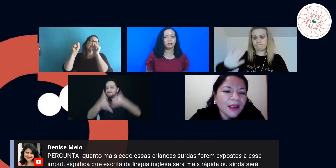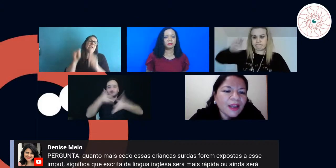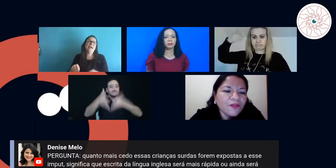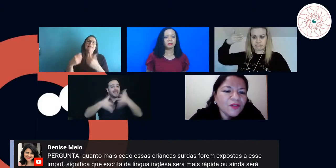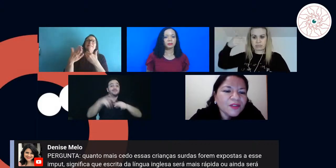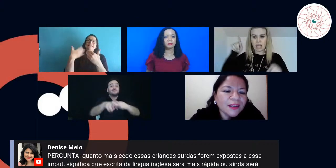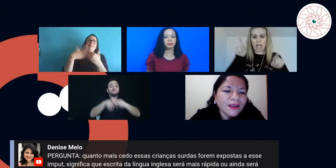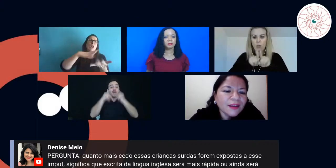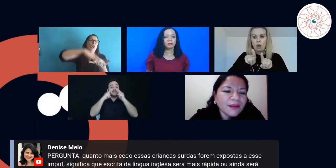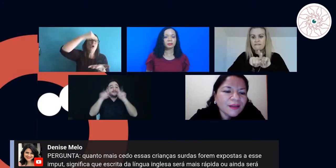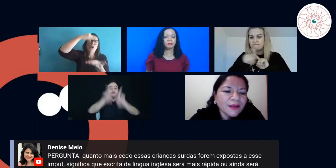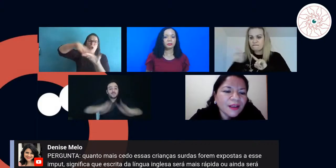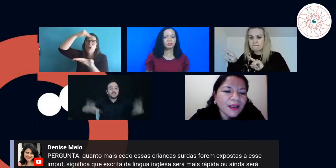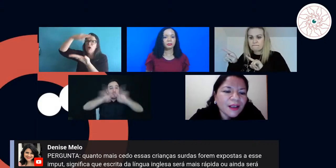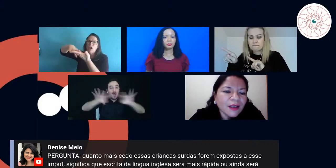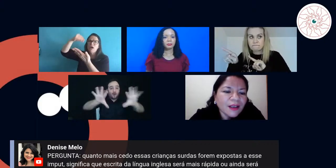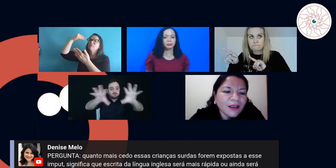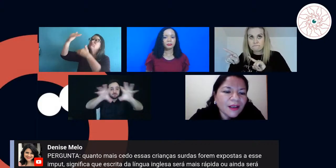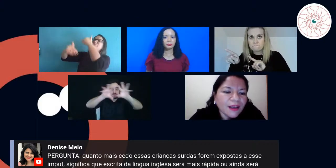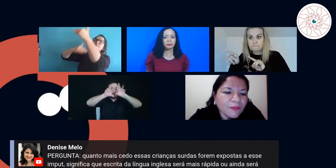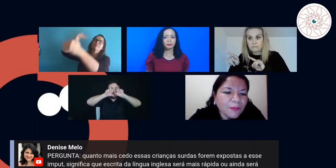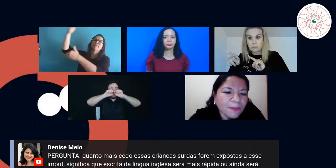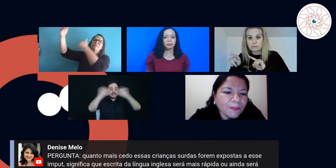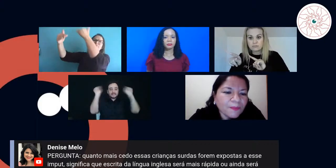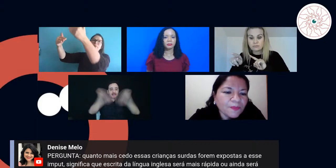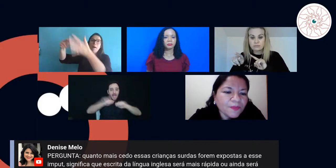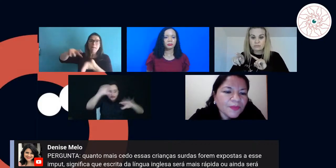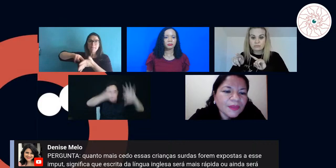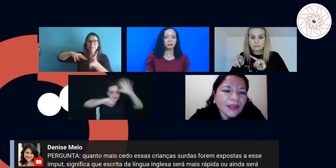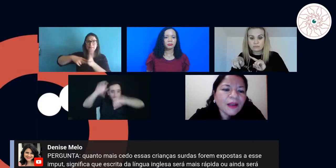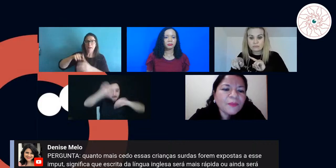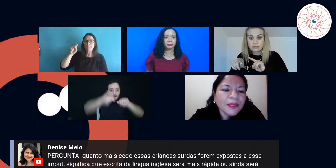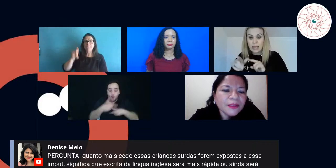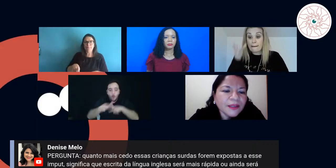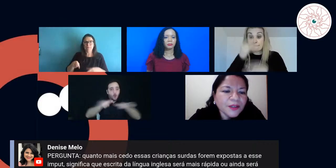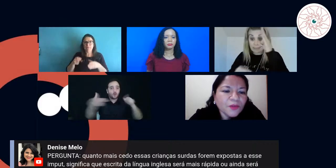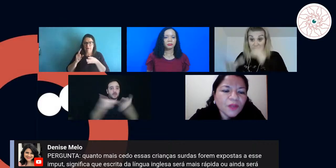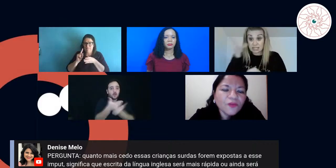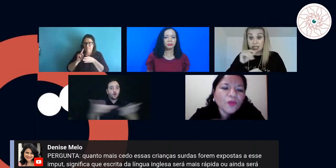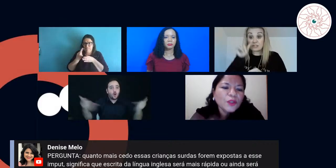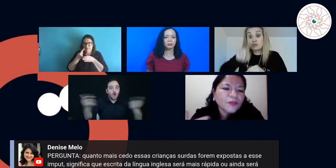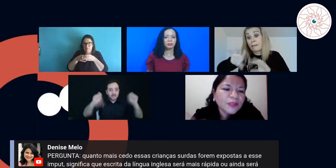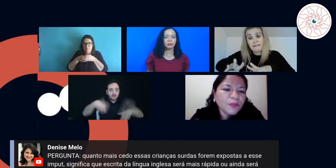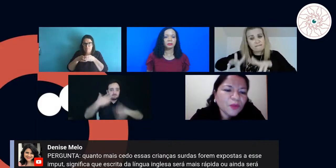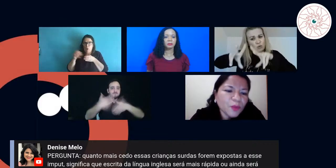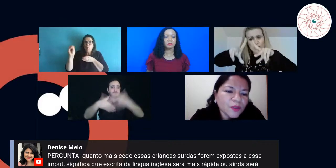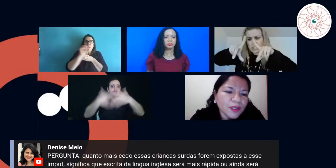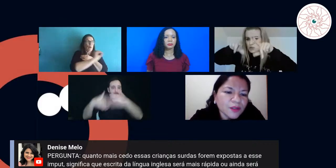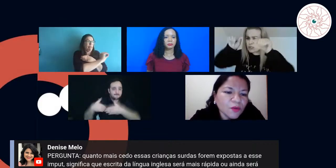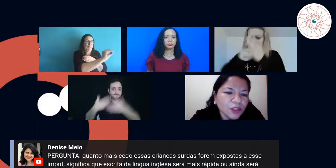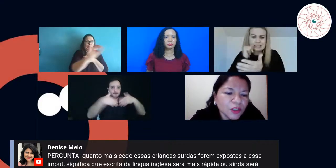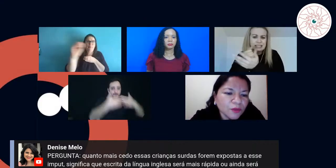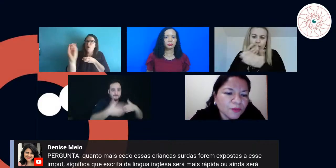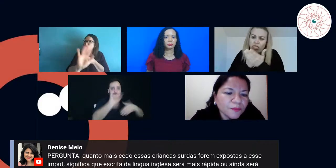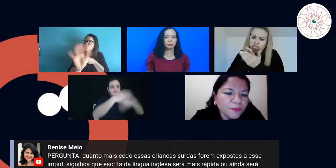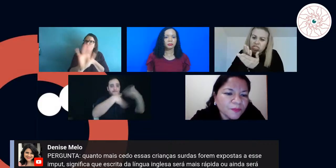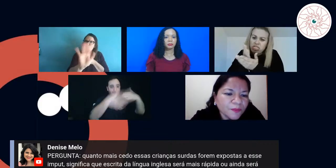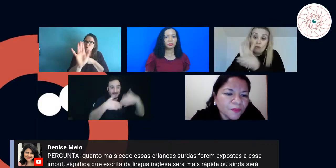é você tá aprendendo e evoluindo sempre no processo